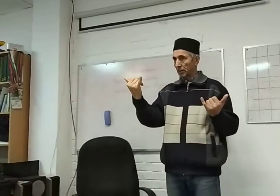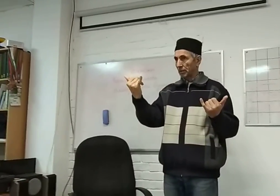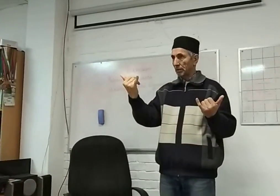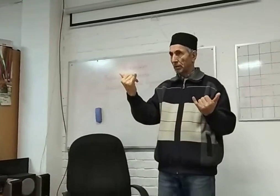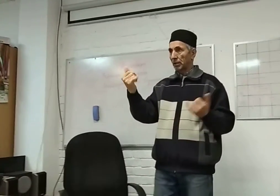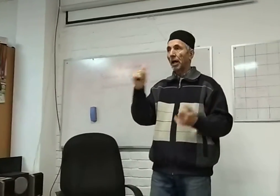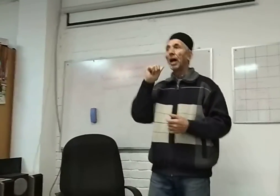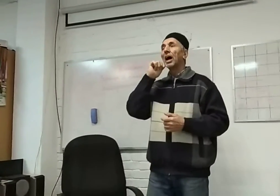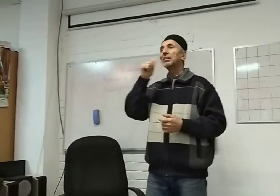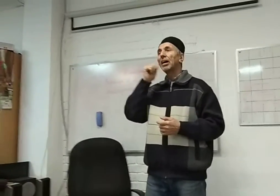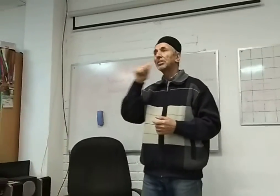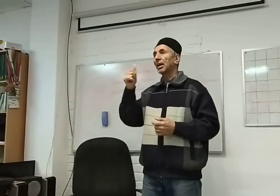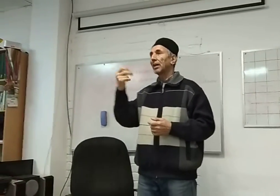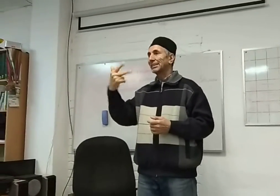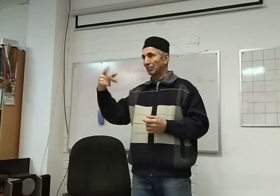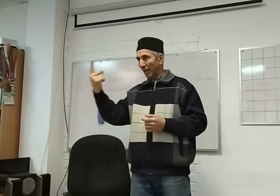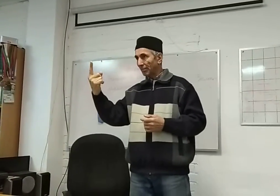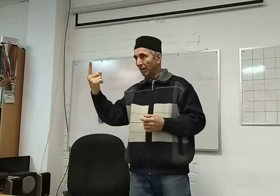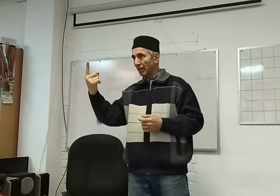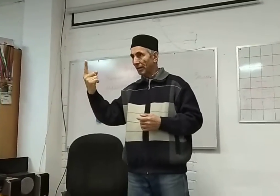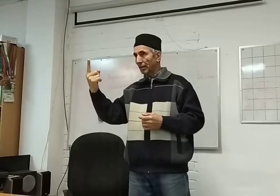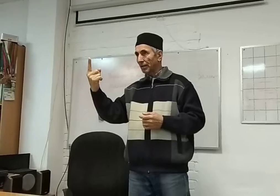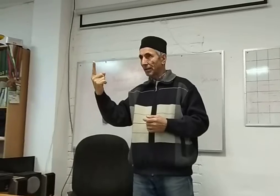Новый год, на то. Да, это первое.